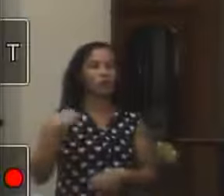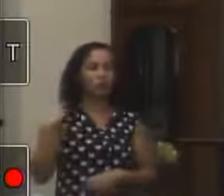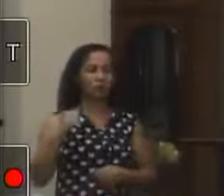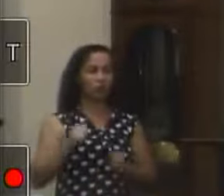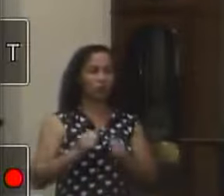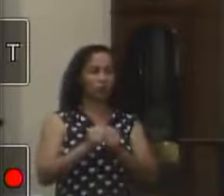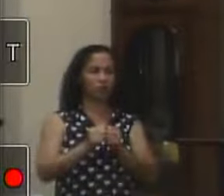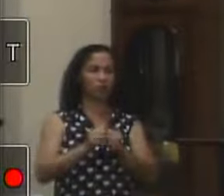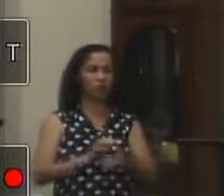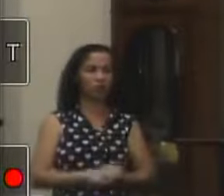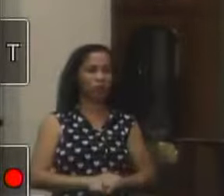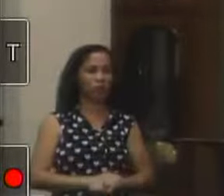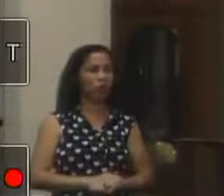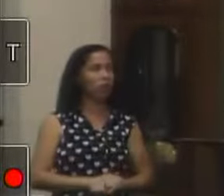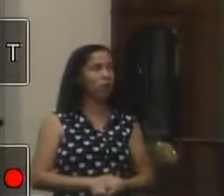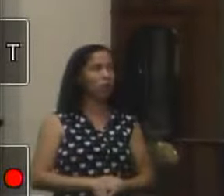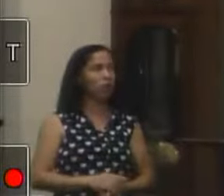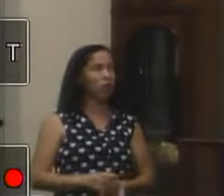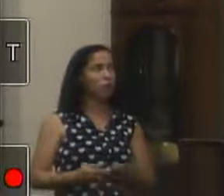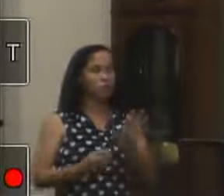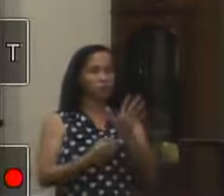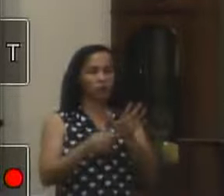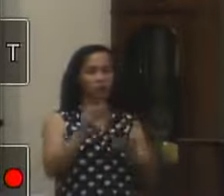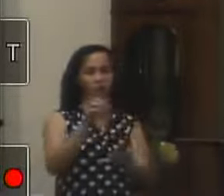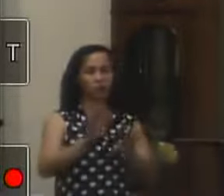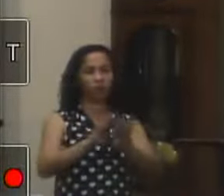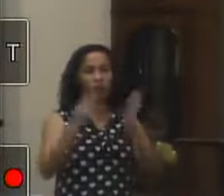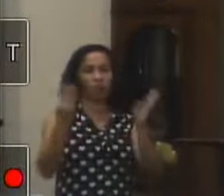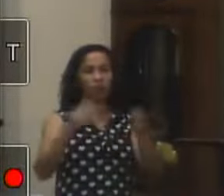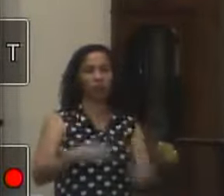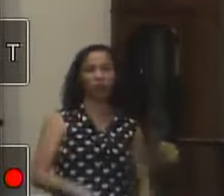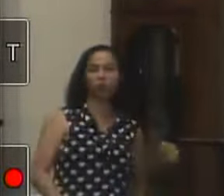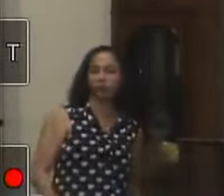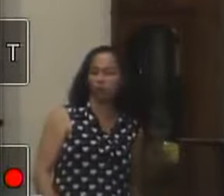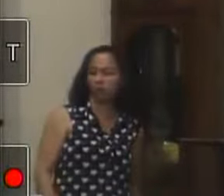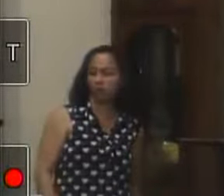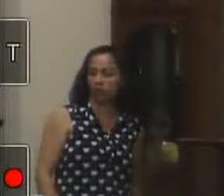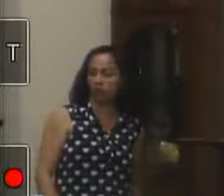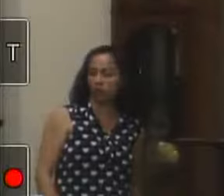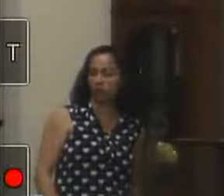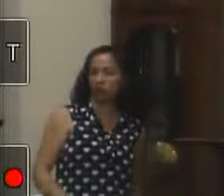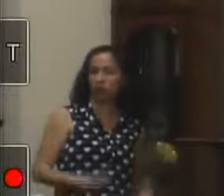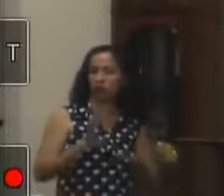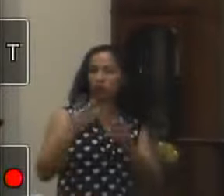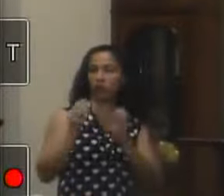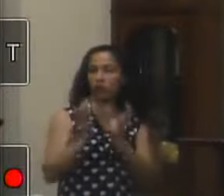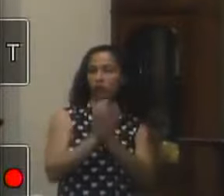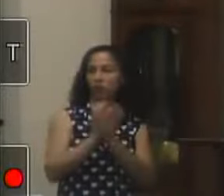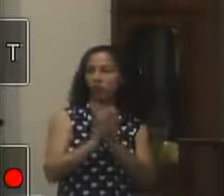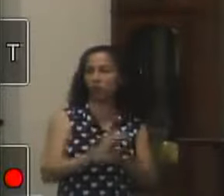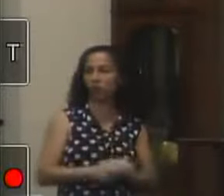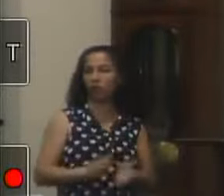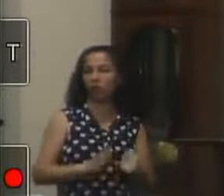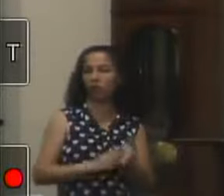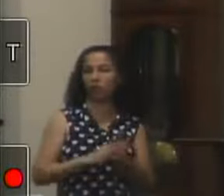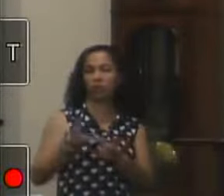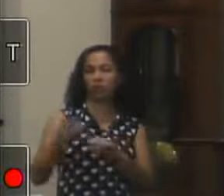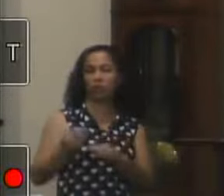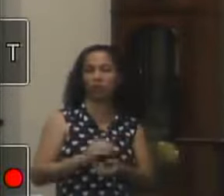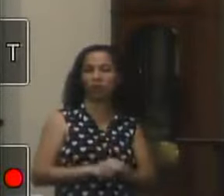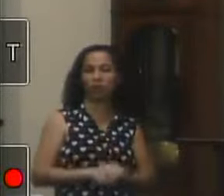para prestigiar esse momento de mais uma realização do governo Fernandinho Graça e toda a equipe. Então, parabéns a todos aí.